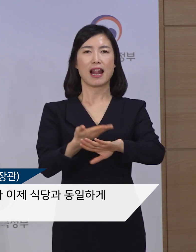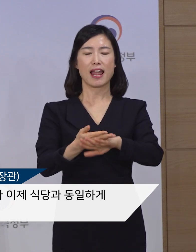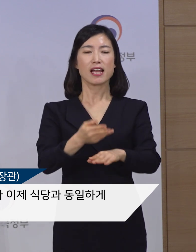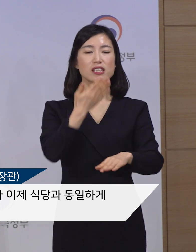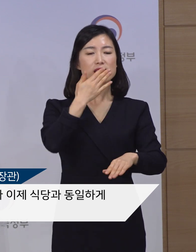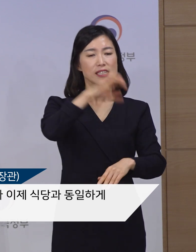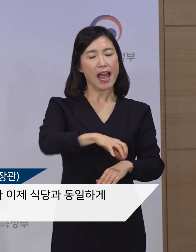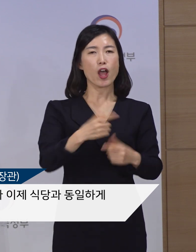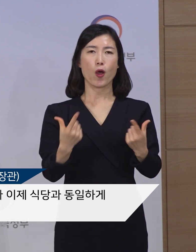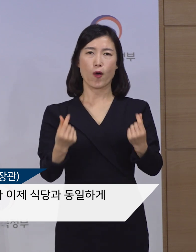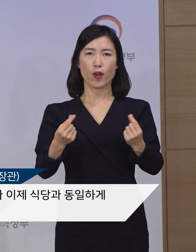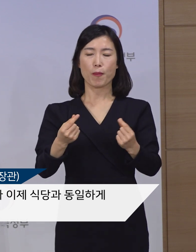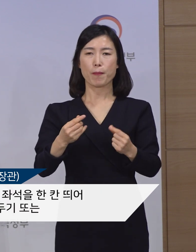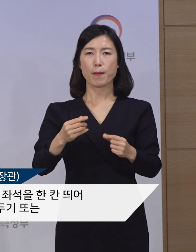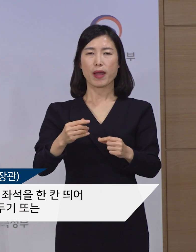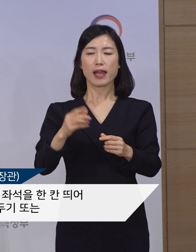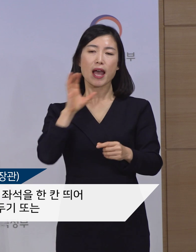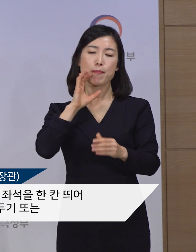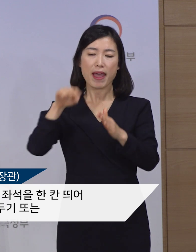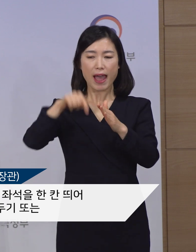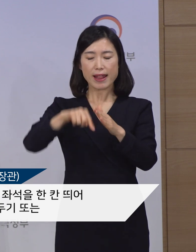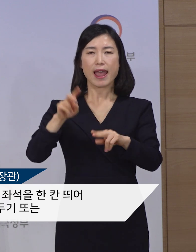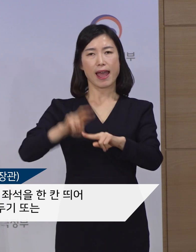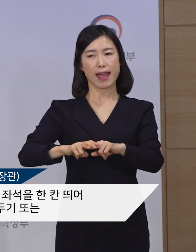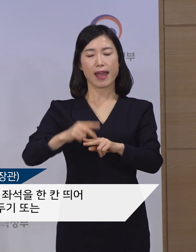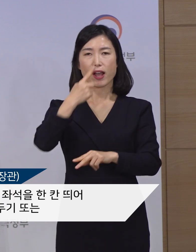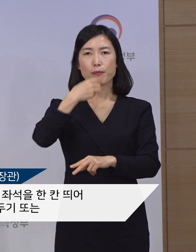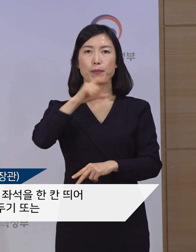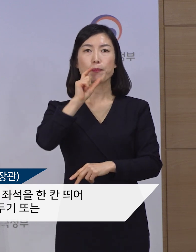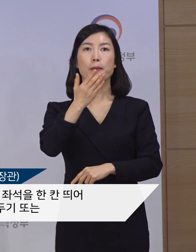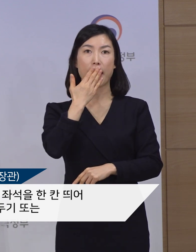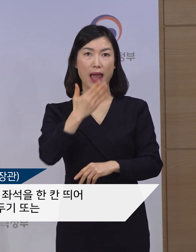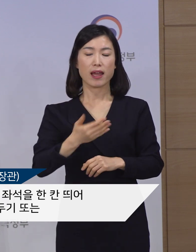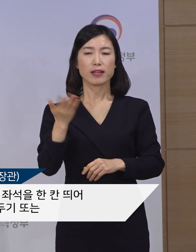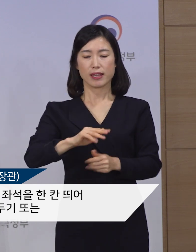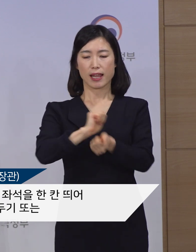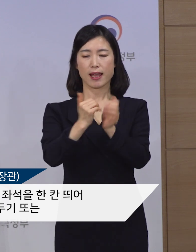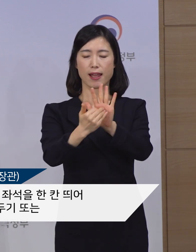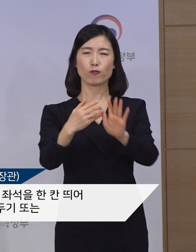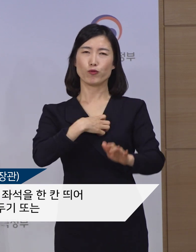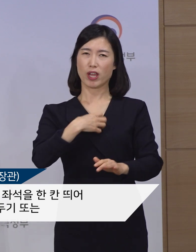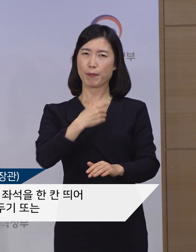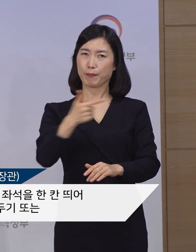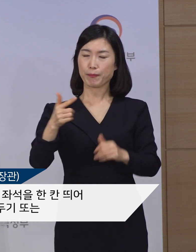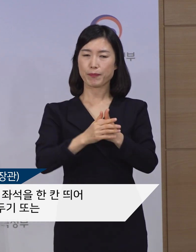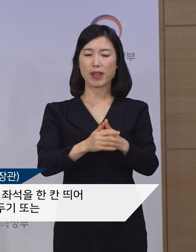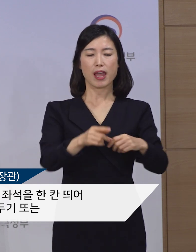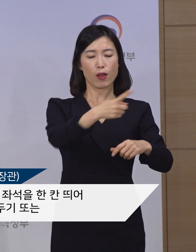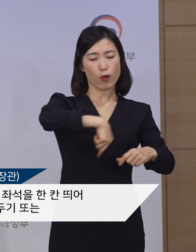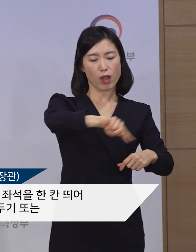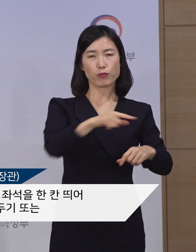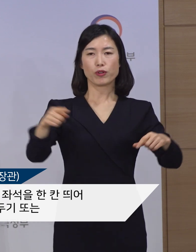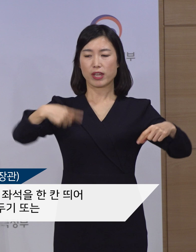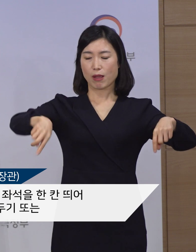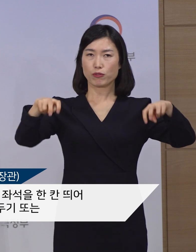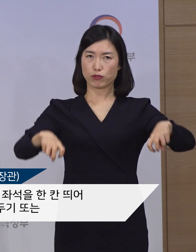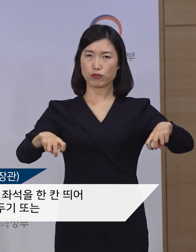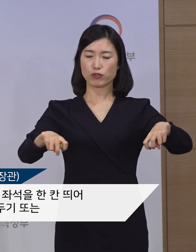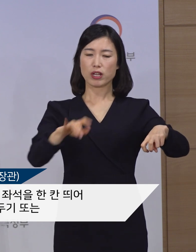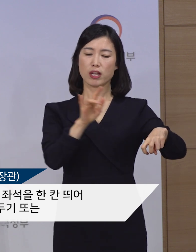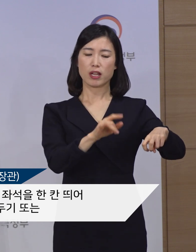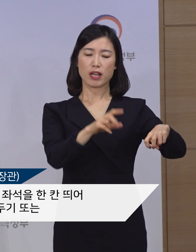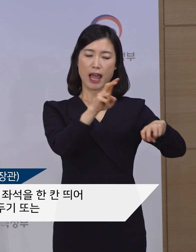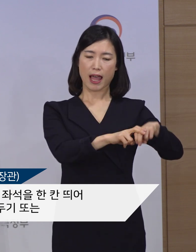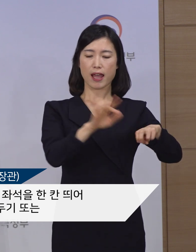내 취식을 허용합니다. 다만 방역적 위험도를 낮추기 위해 테이블 또는 좌석을 한 칸 띄어